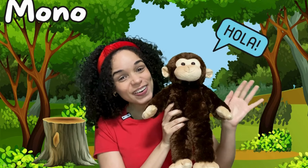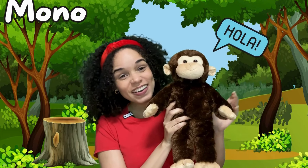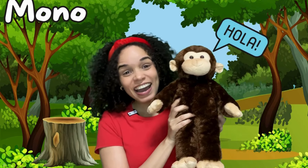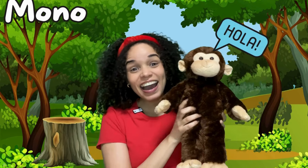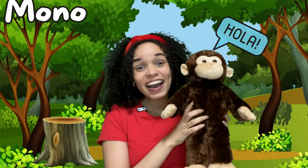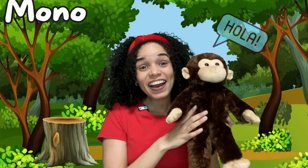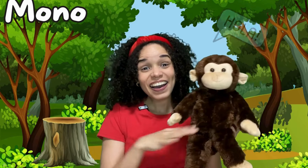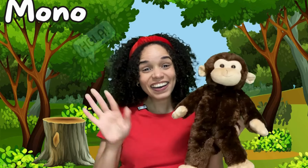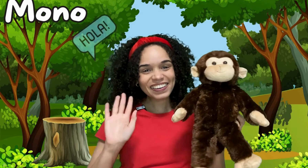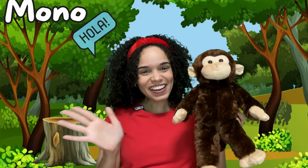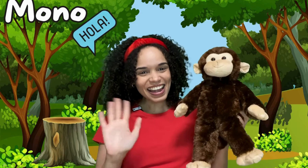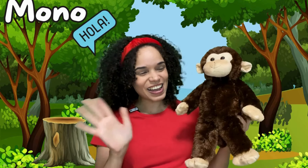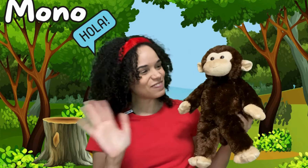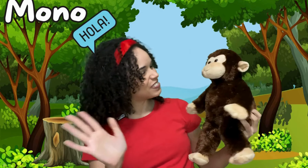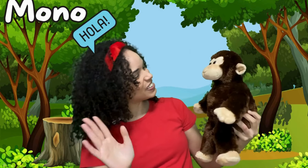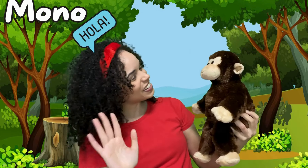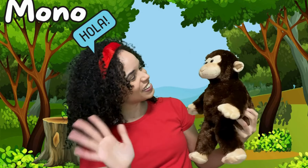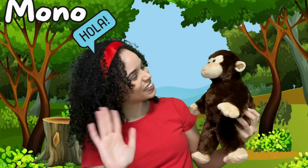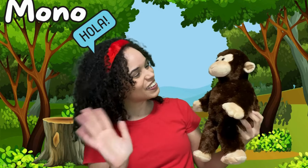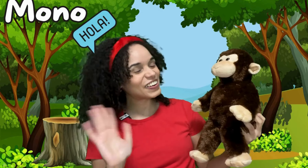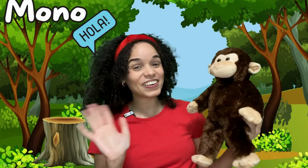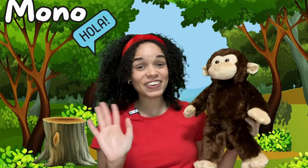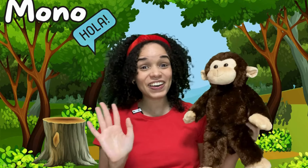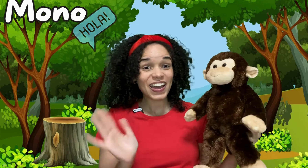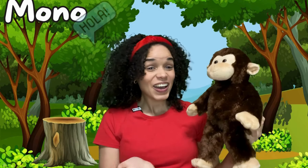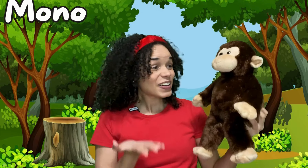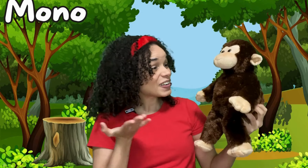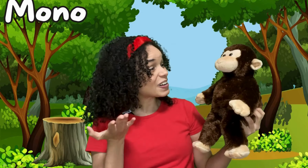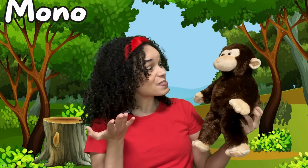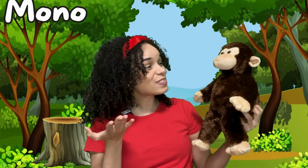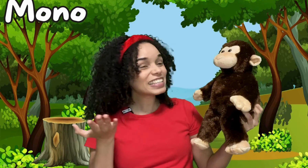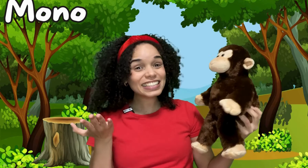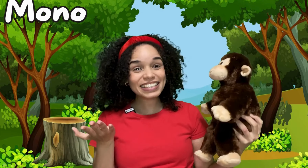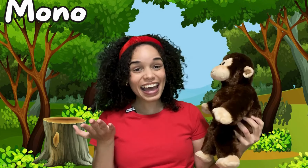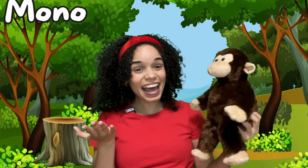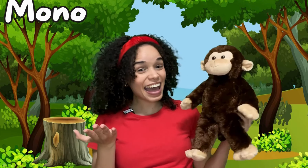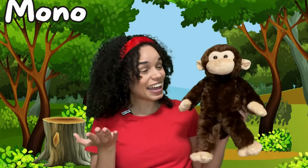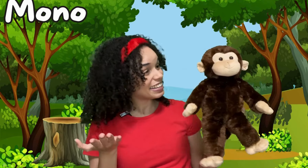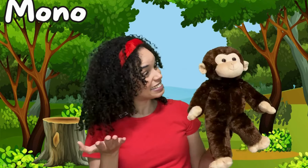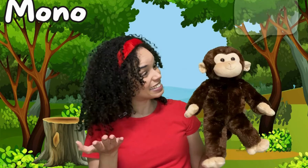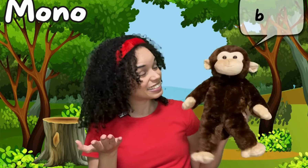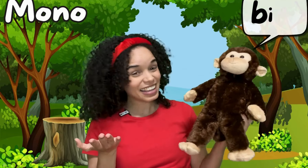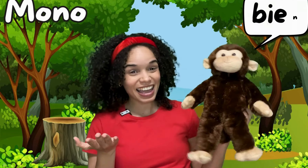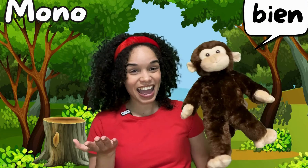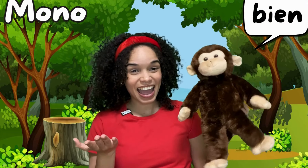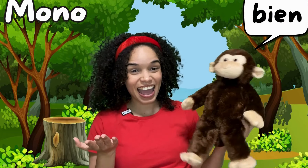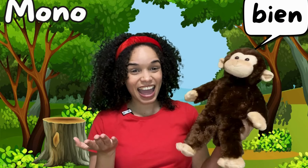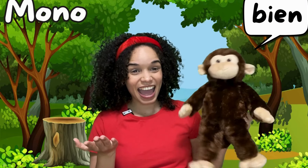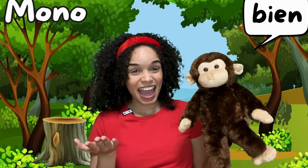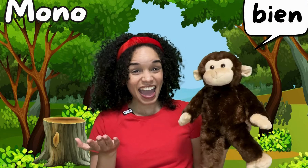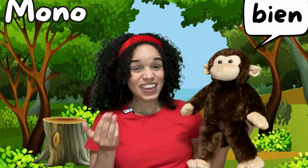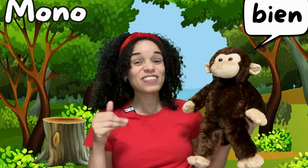mono Hola mono Cómo estás